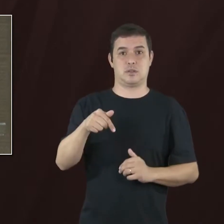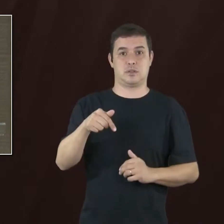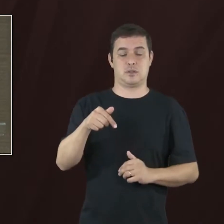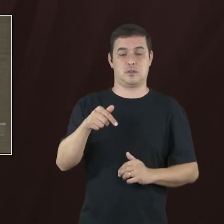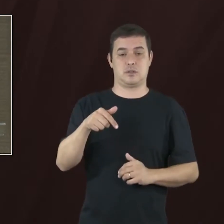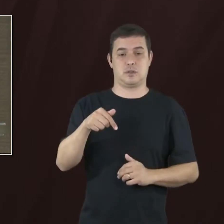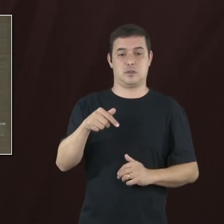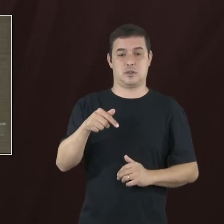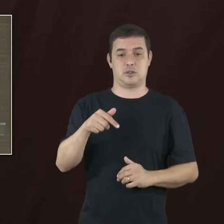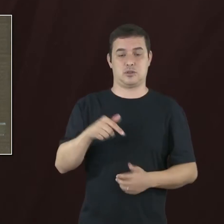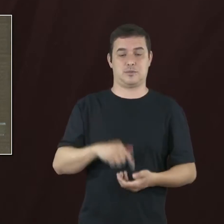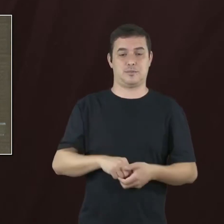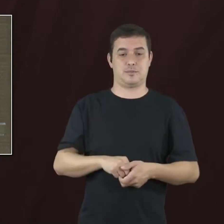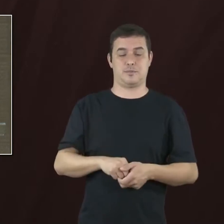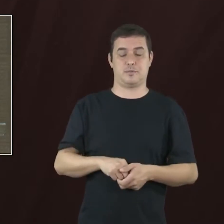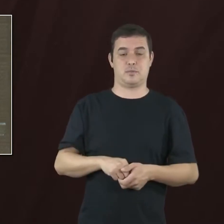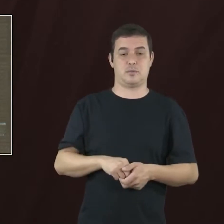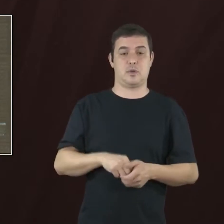Filipenses 1,